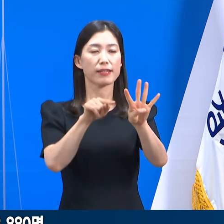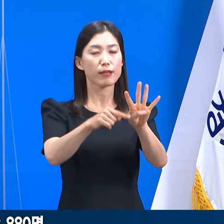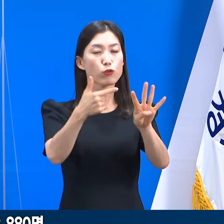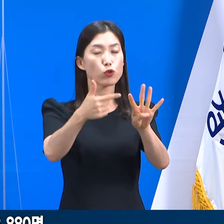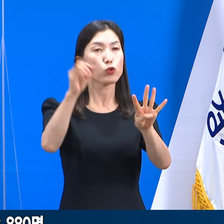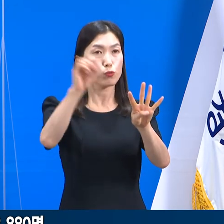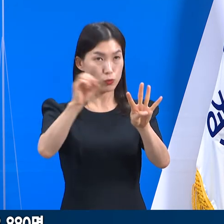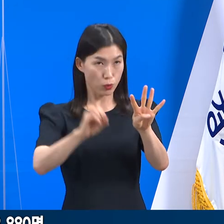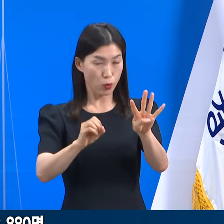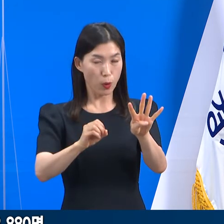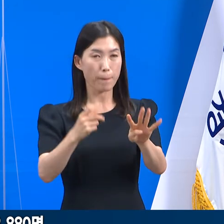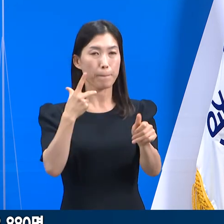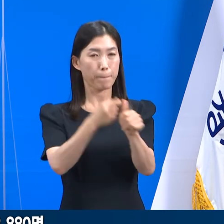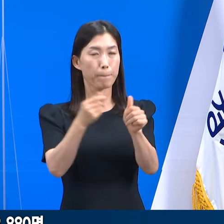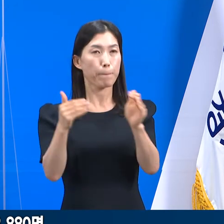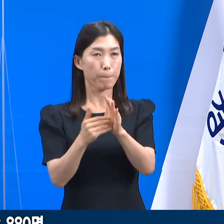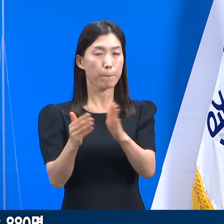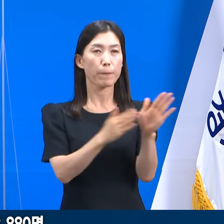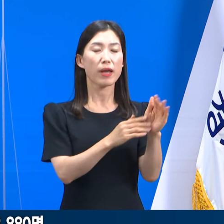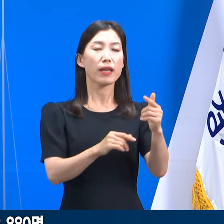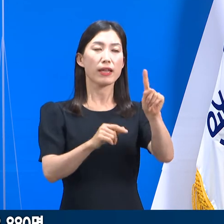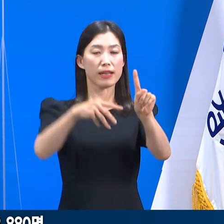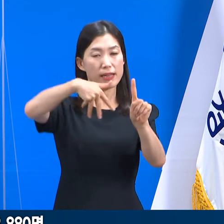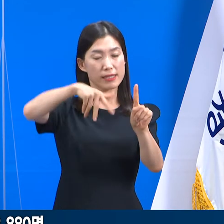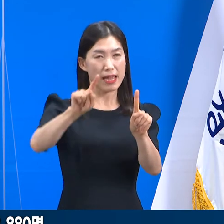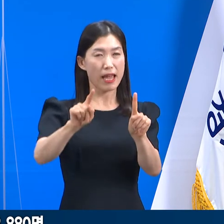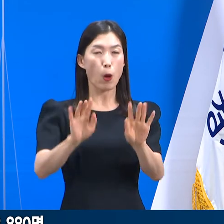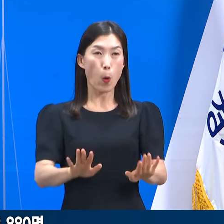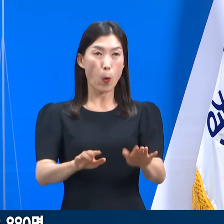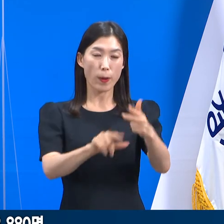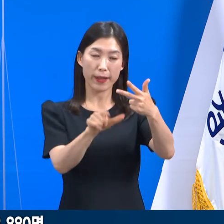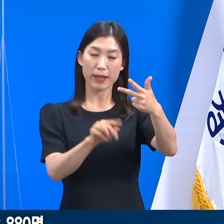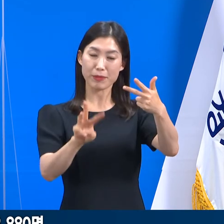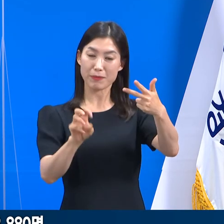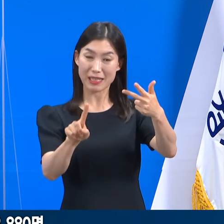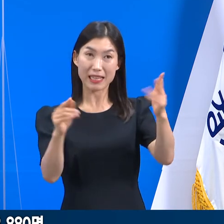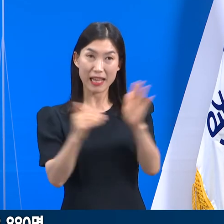34.6%이며 31일까지 2차 접종을 마칠 예정입니다.